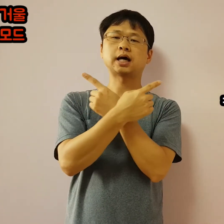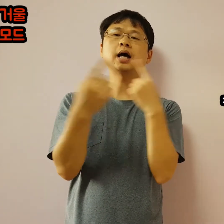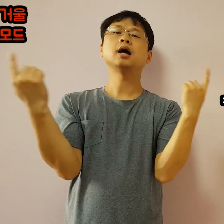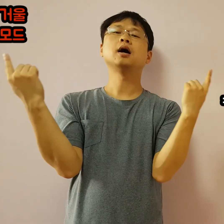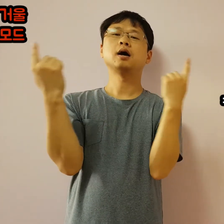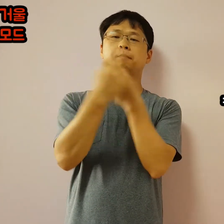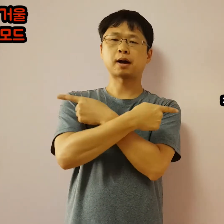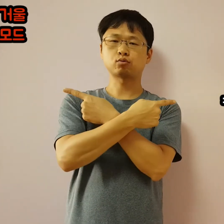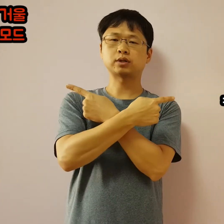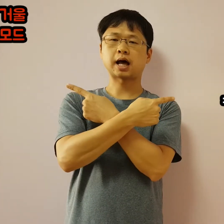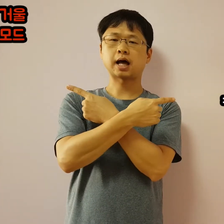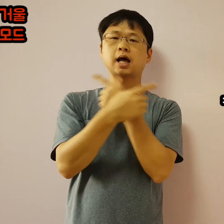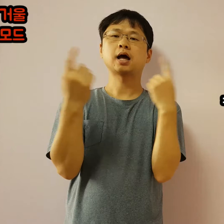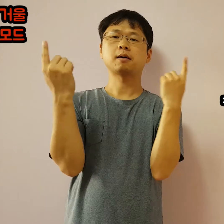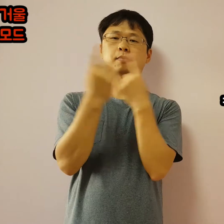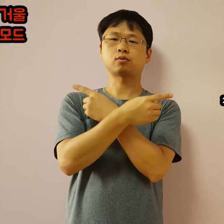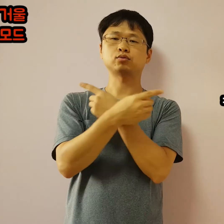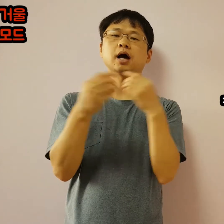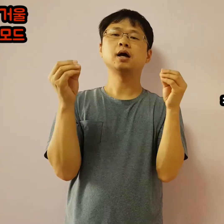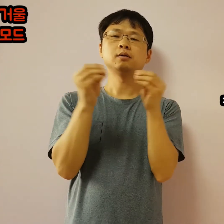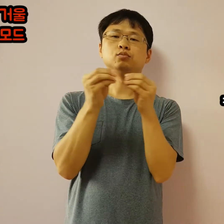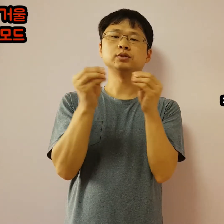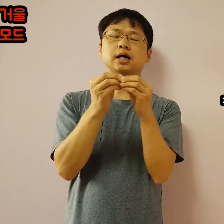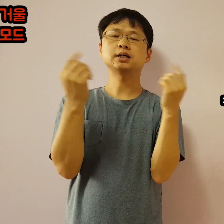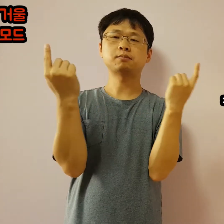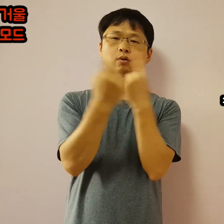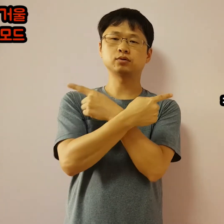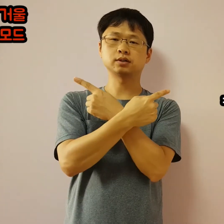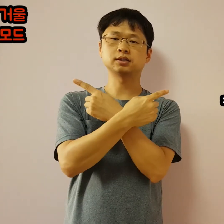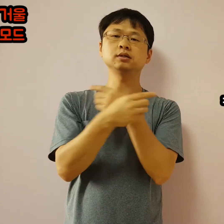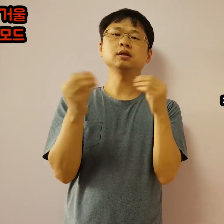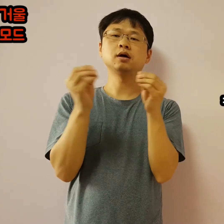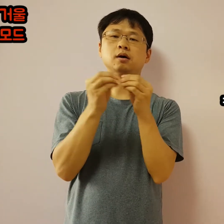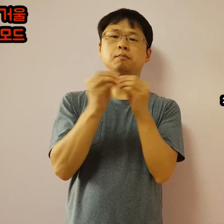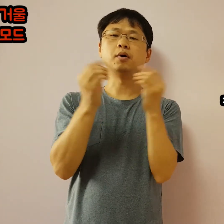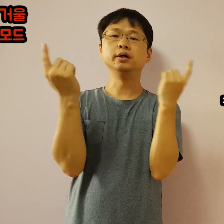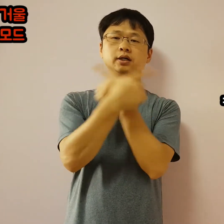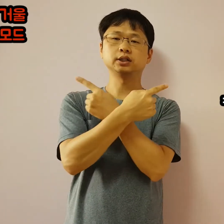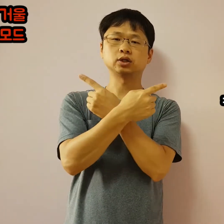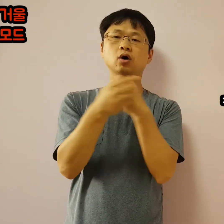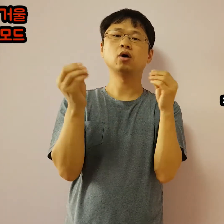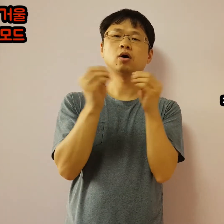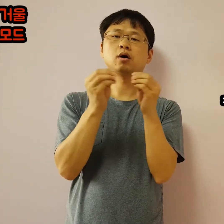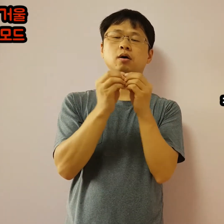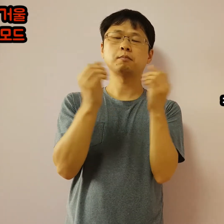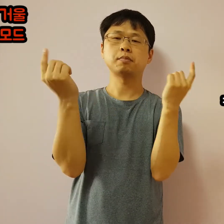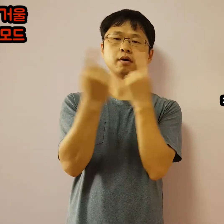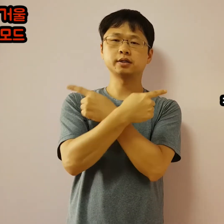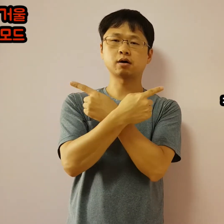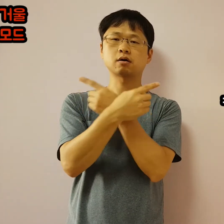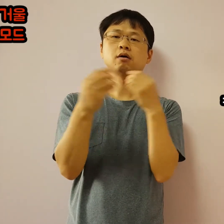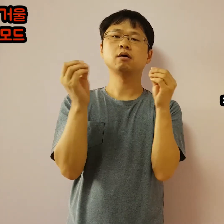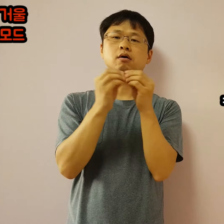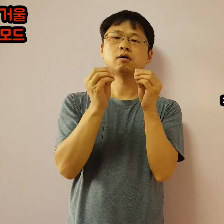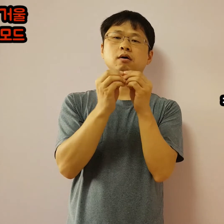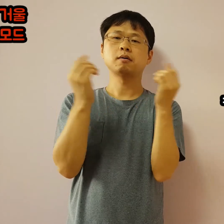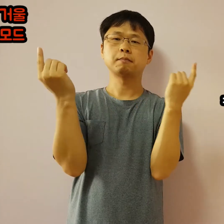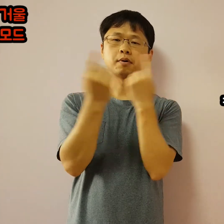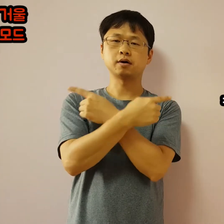고치다, 바꾸다, 바꾸다. 문장을 바꾸는 것은 번역이죠. 번역,